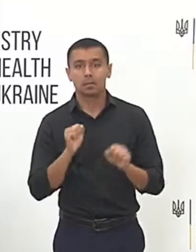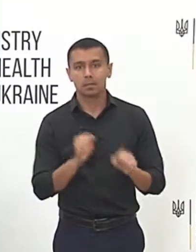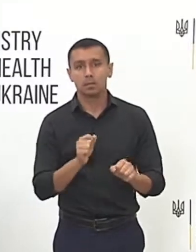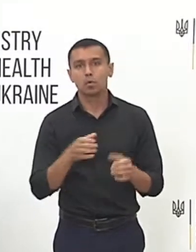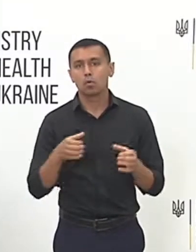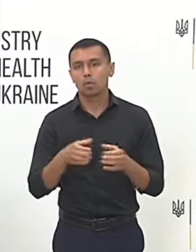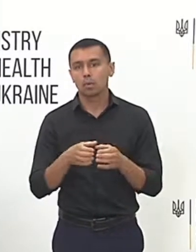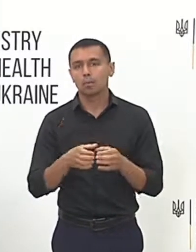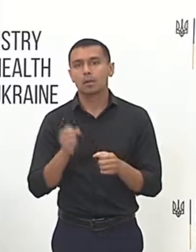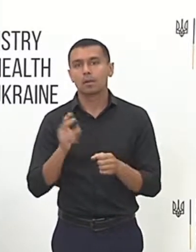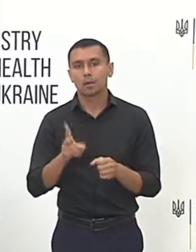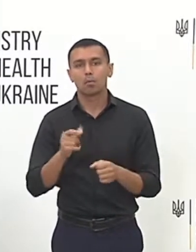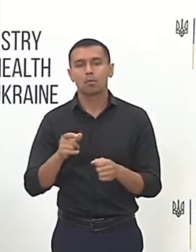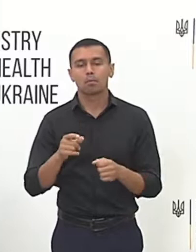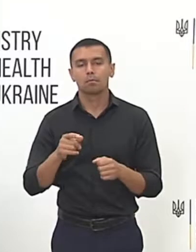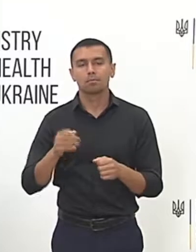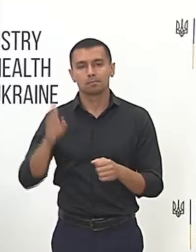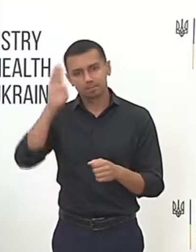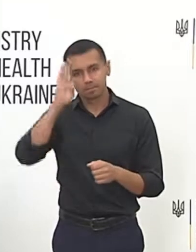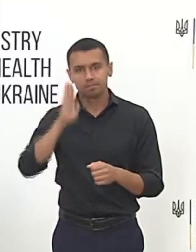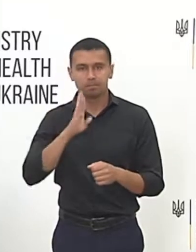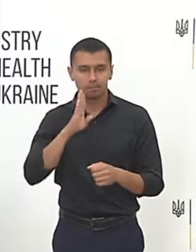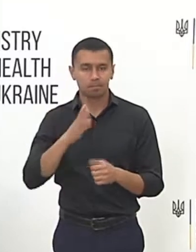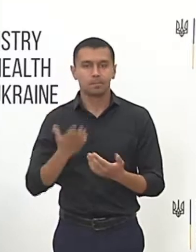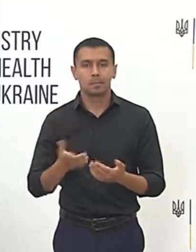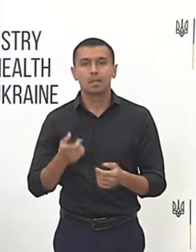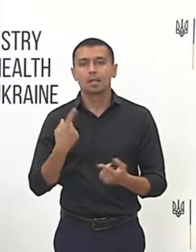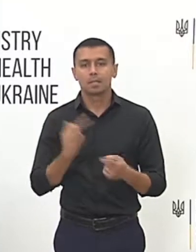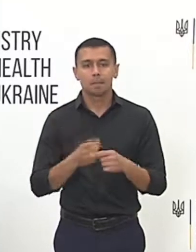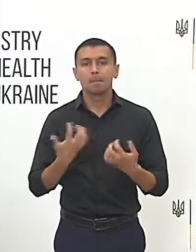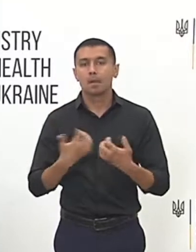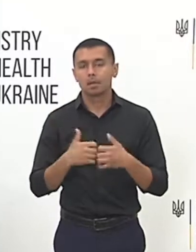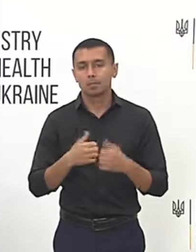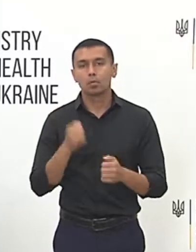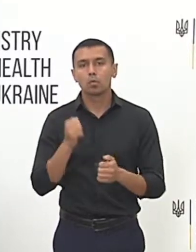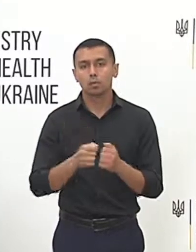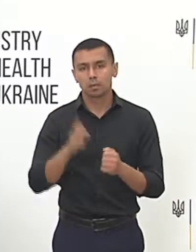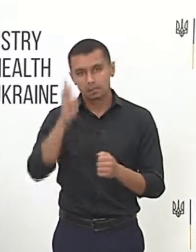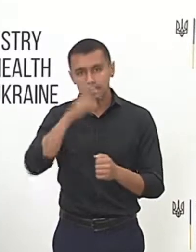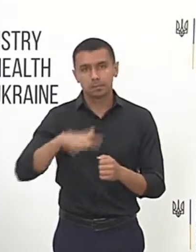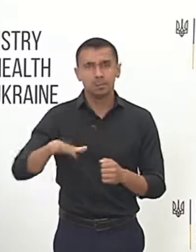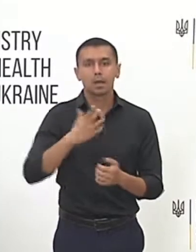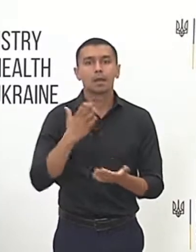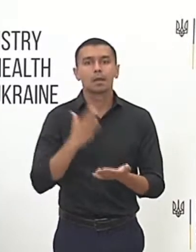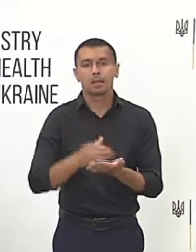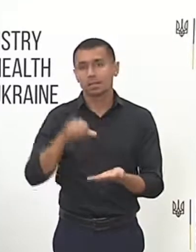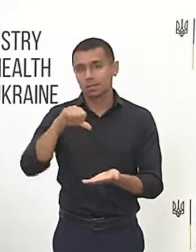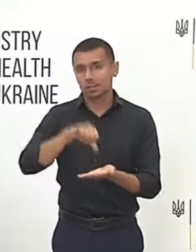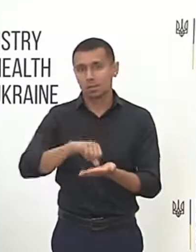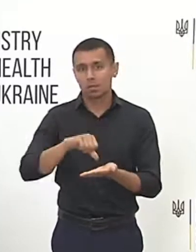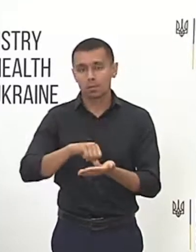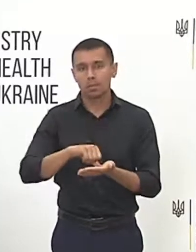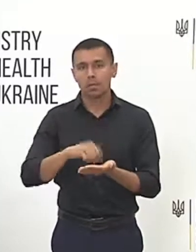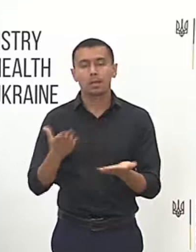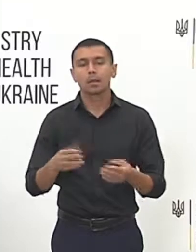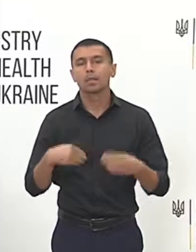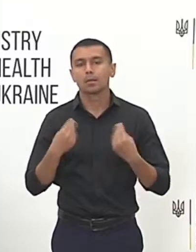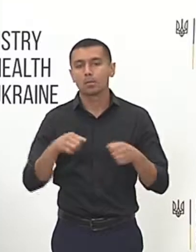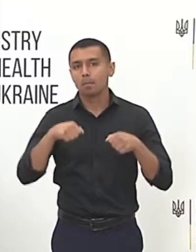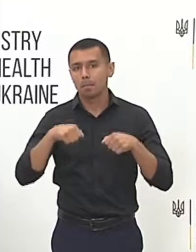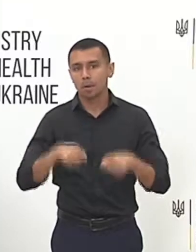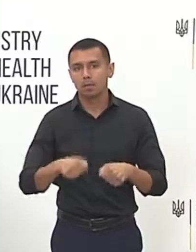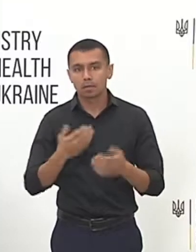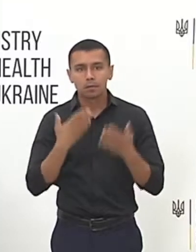або визначеним віковим категоріям. За даним механізмом, кожна країна, яка є членом, якій надано